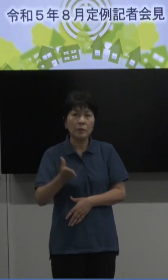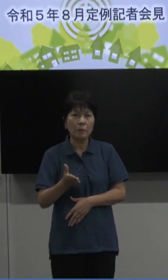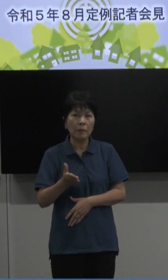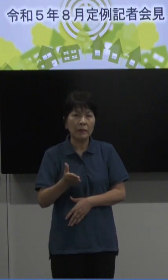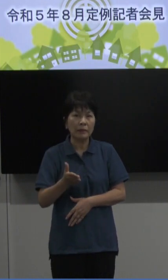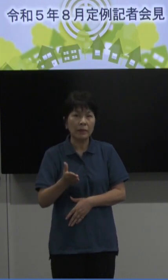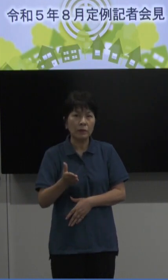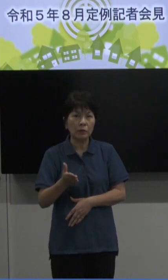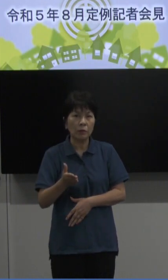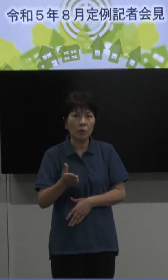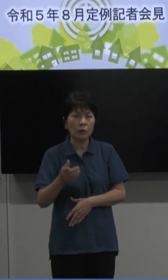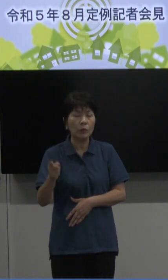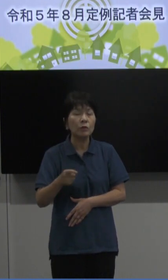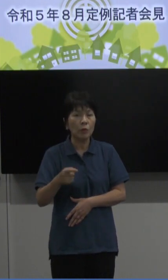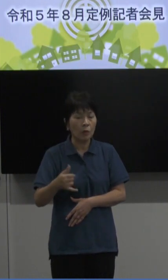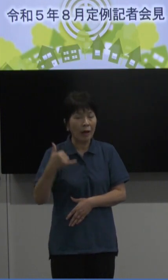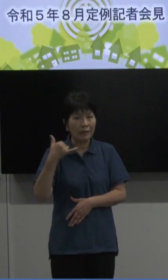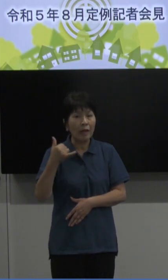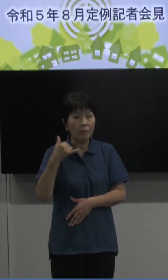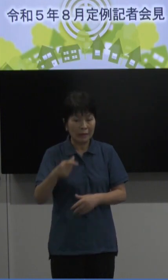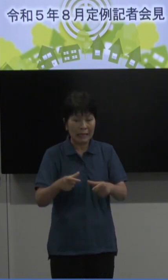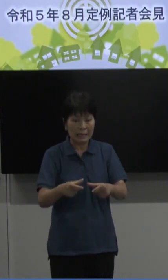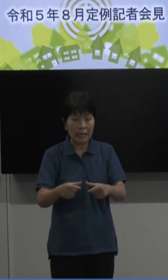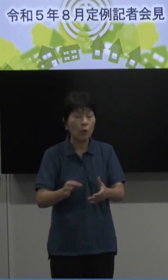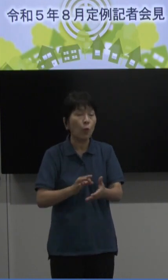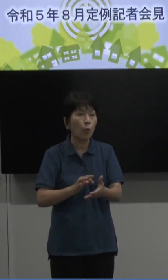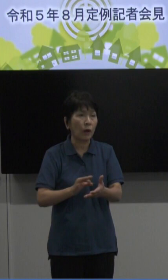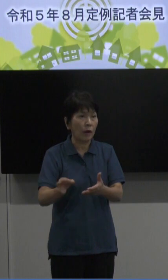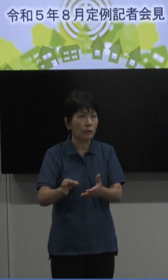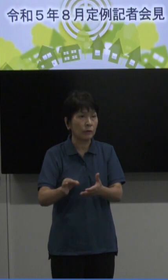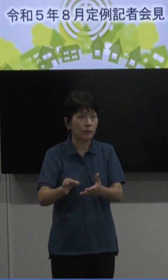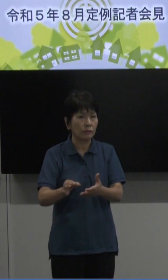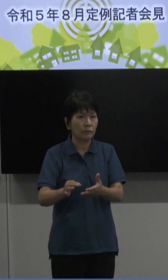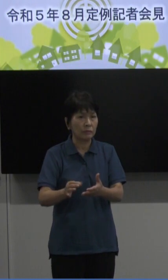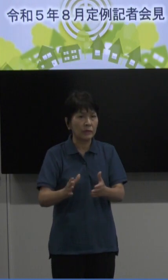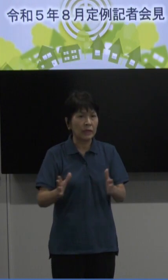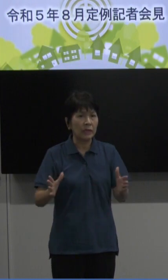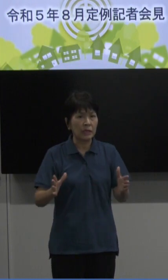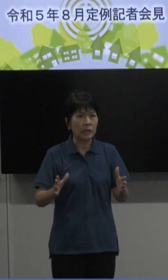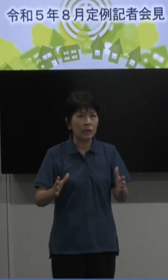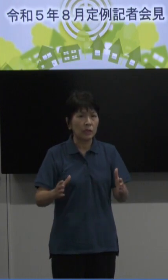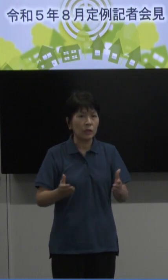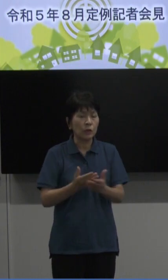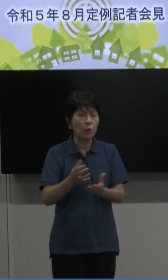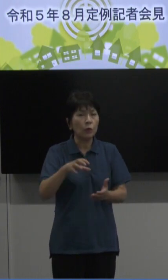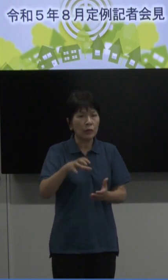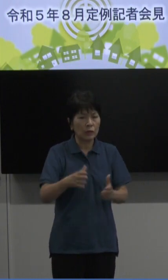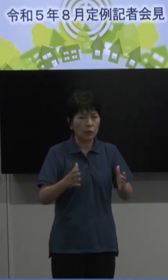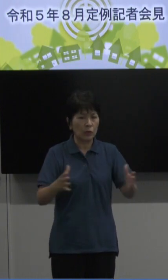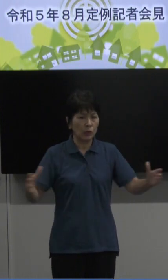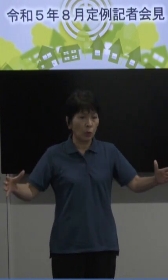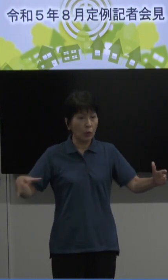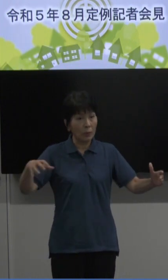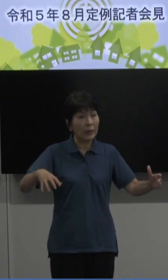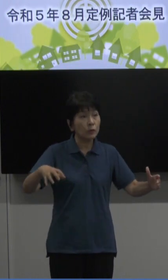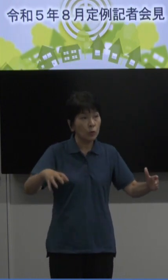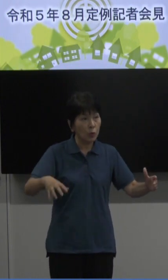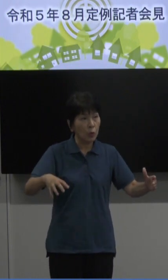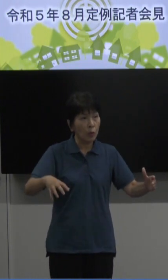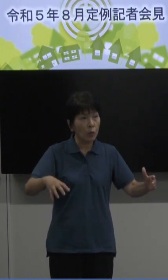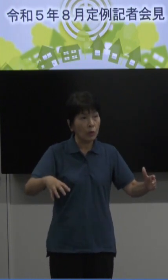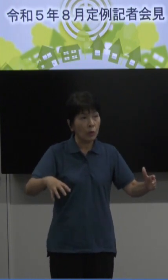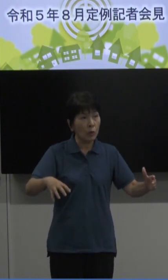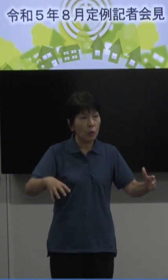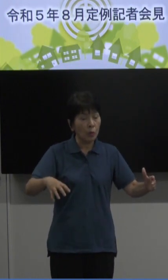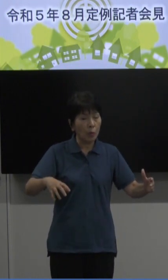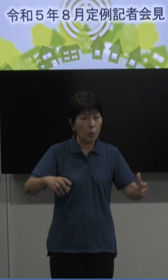が大体電話投票です。ということは何かと言いますと、広いスペースをですね、上層部からはパーク化あるいは30キロ